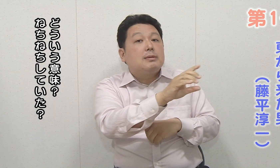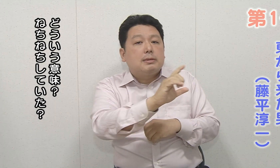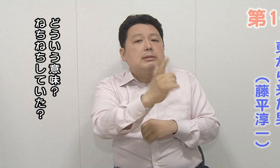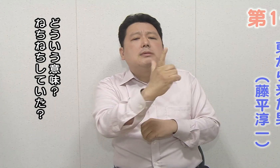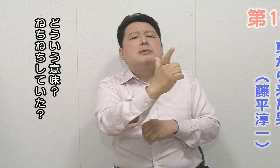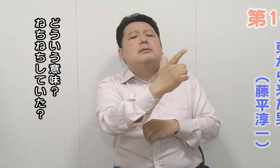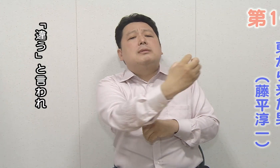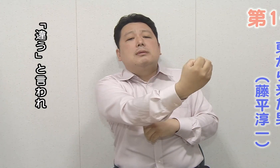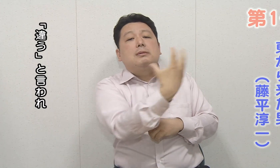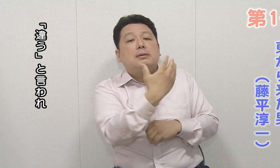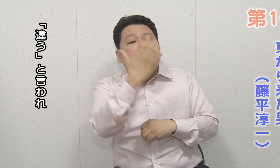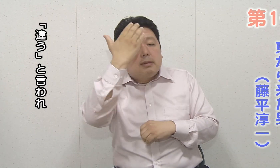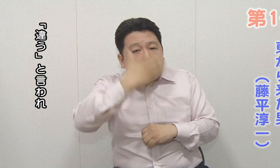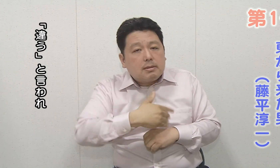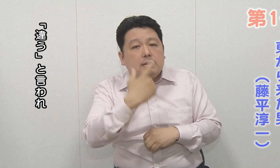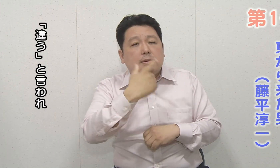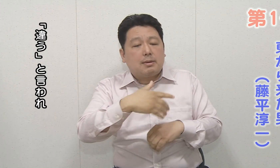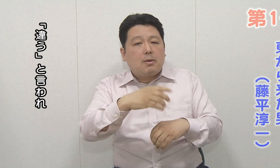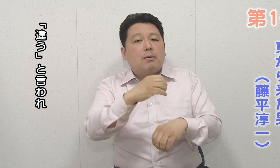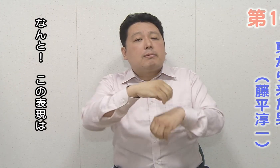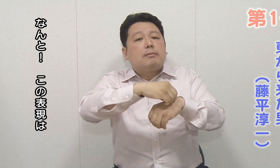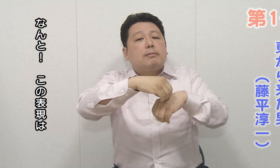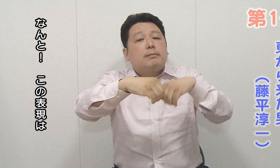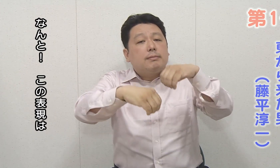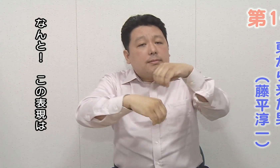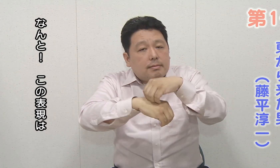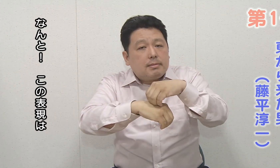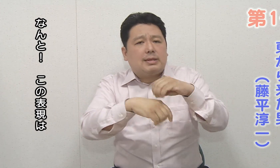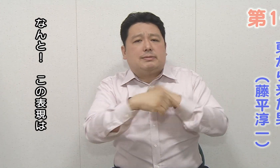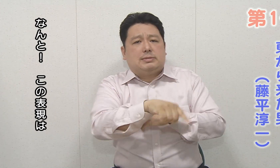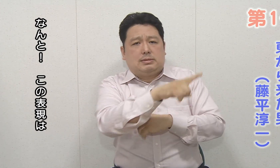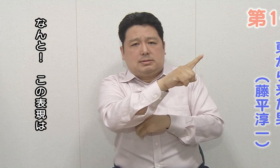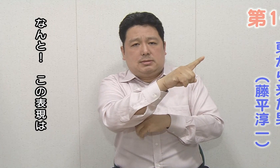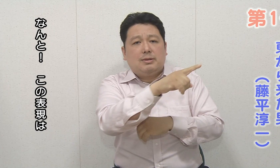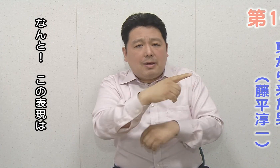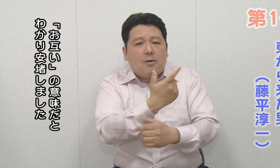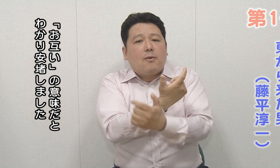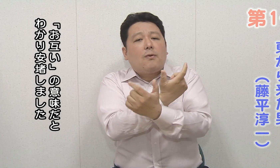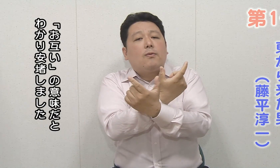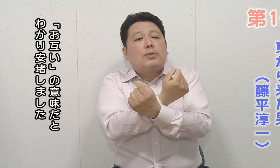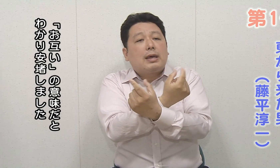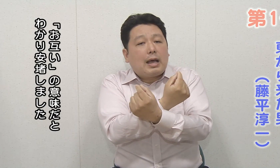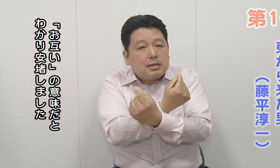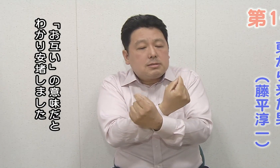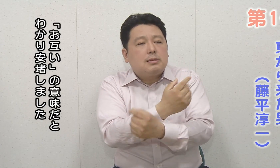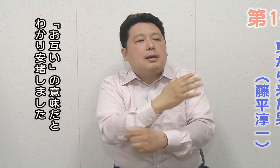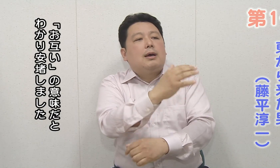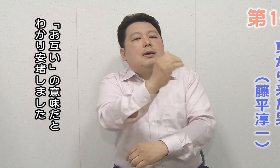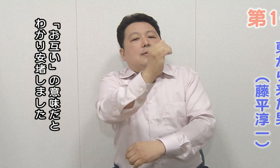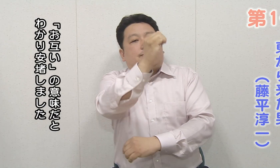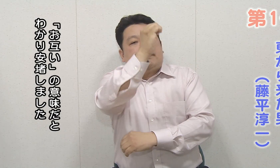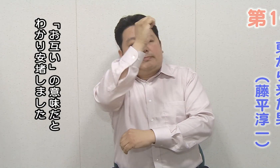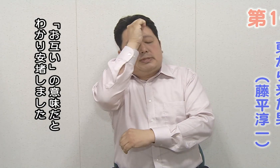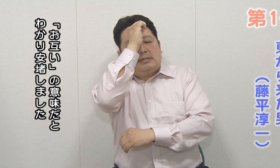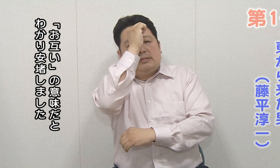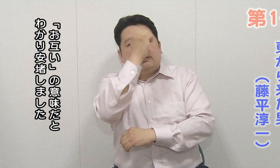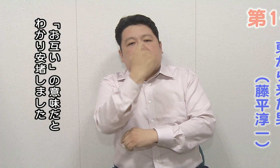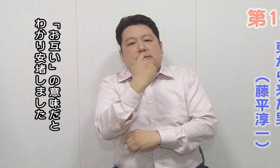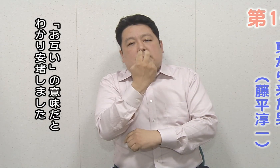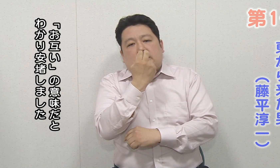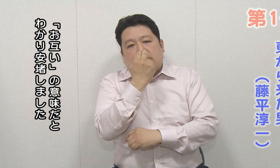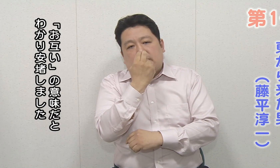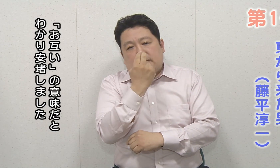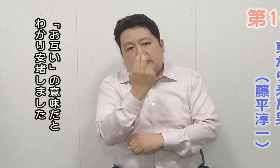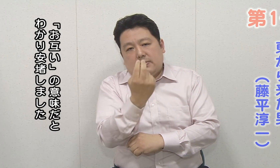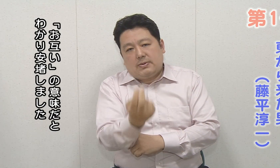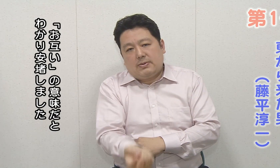チネチしていた？違うと言われ、なんとこの表現はお互いの意味